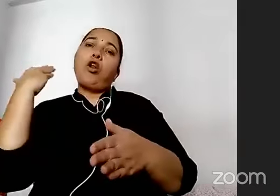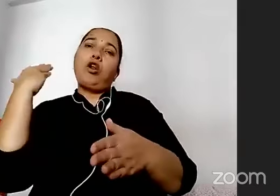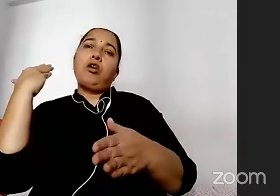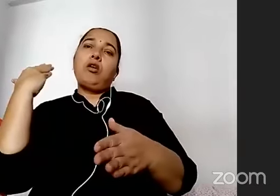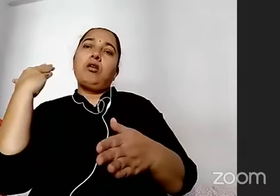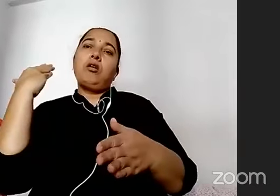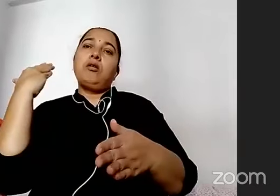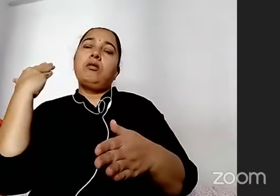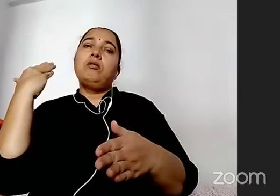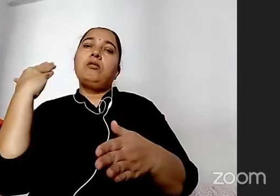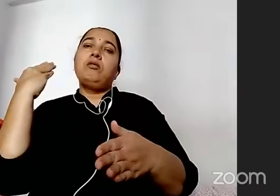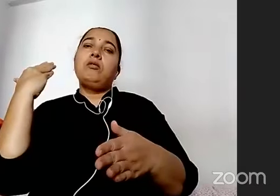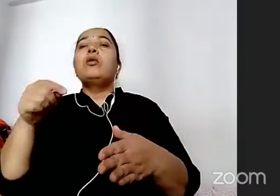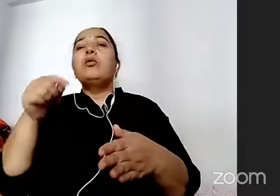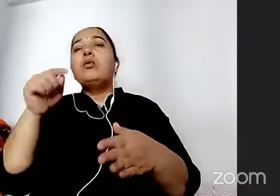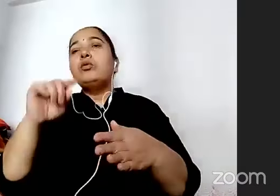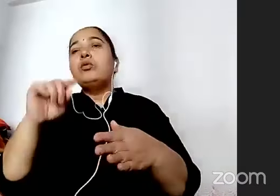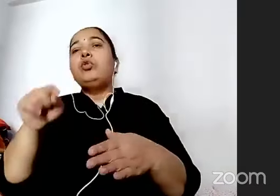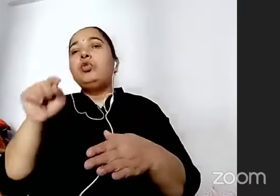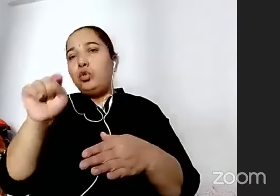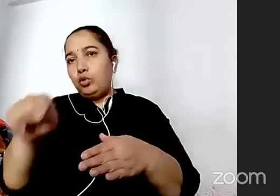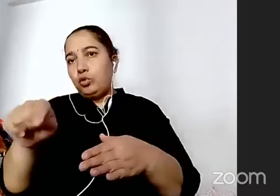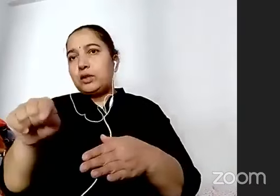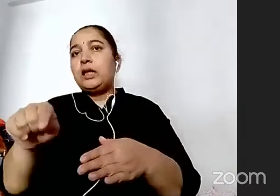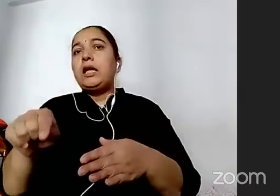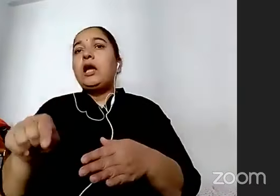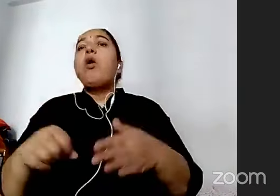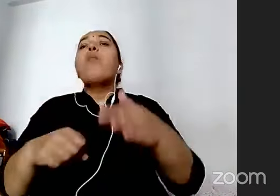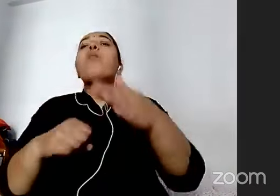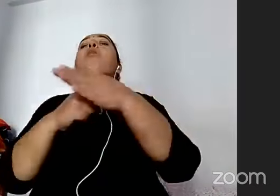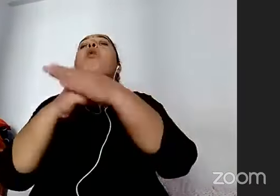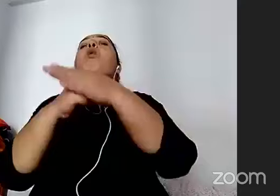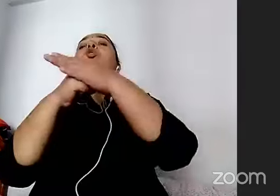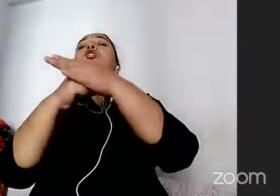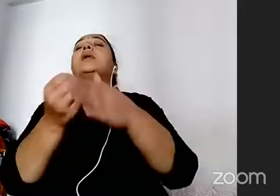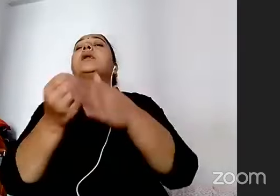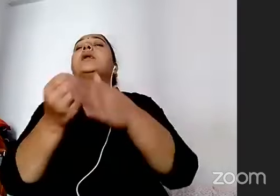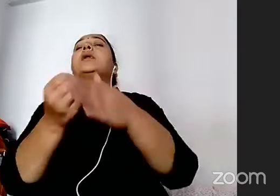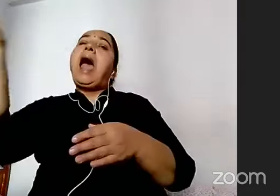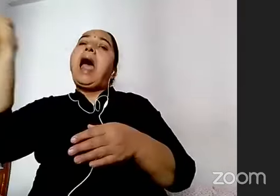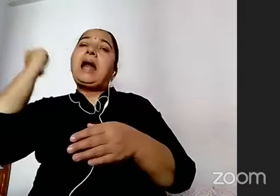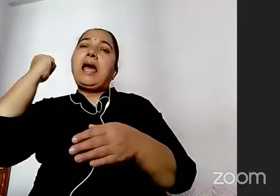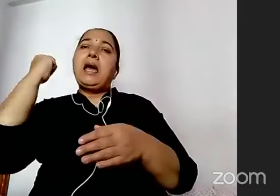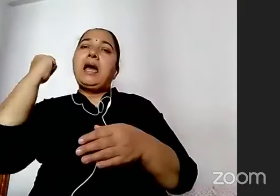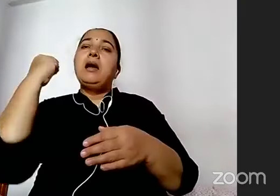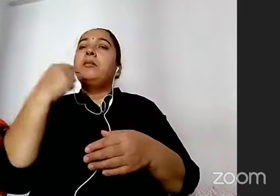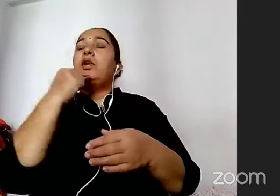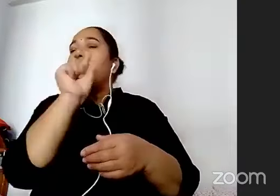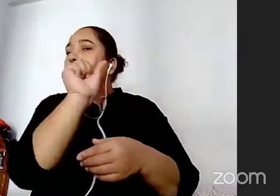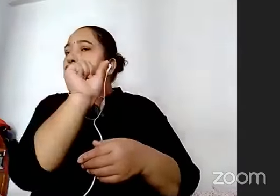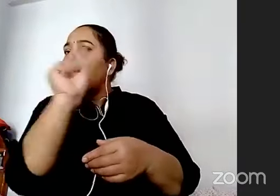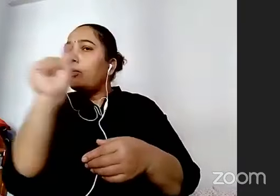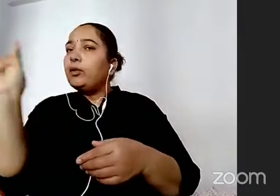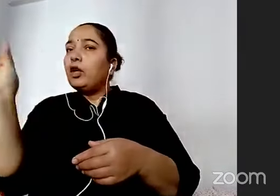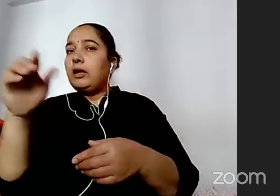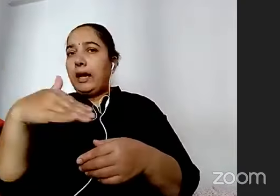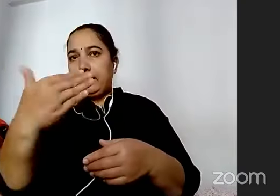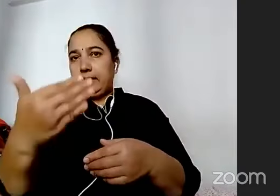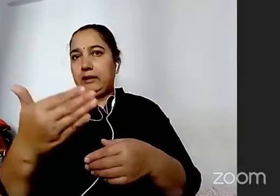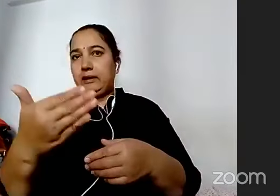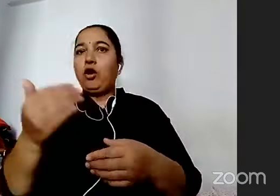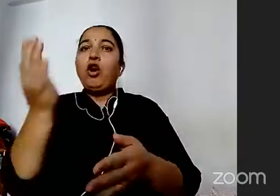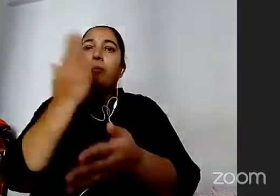हामी पहुँच भन्दा पर भन्ने शब्दले शब्दावलीलाई हामी डिसेबिलिटीको ओभरअल डिस्कोर्समा हामी कसरी